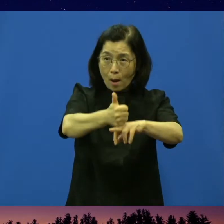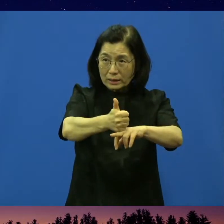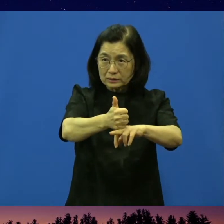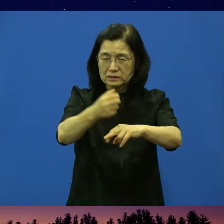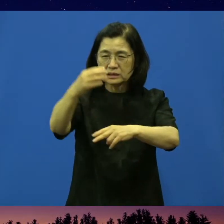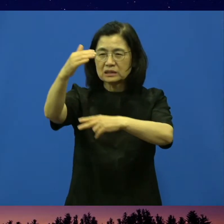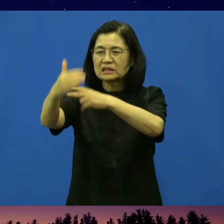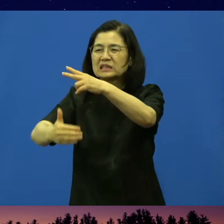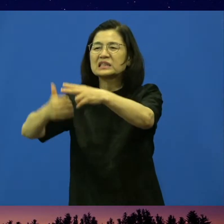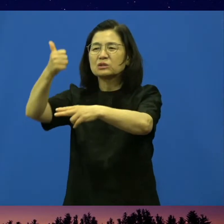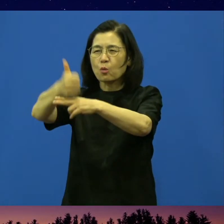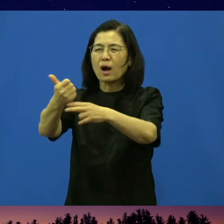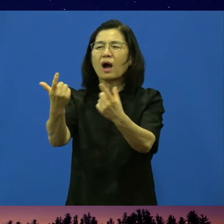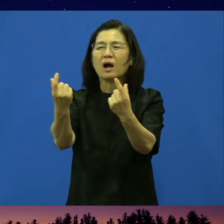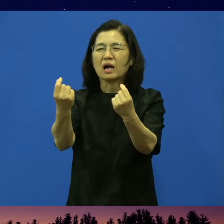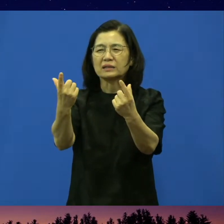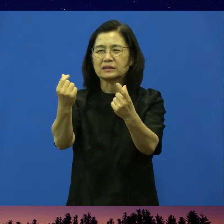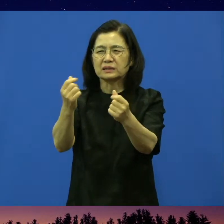신으로 추앙을 해요.